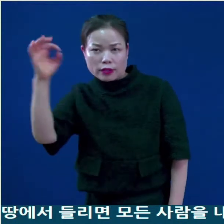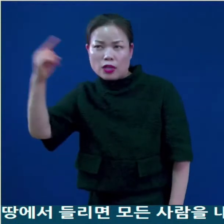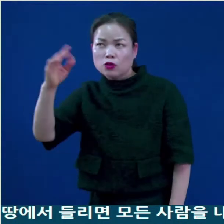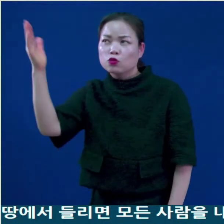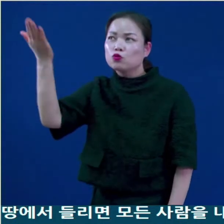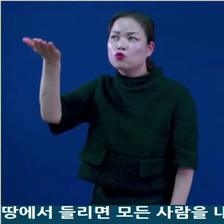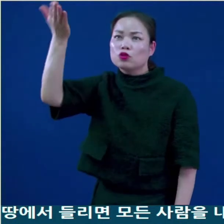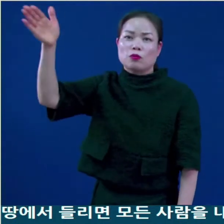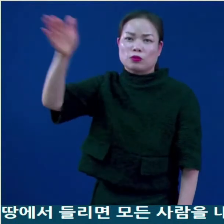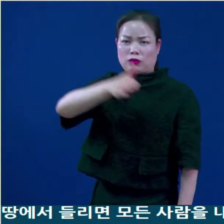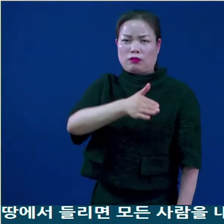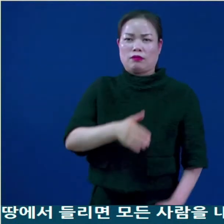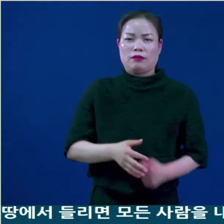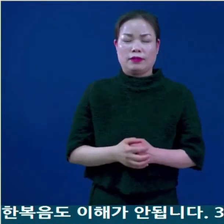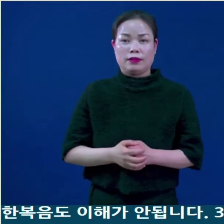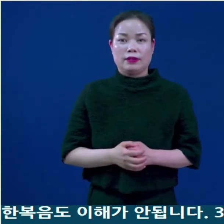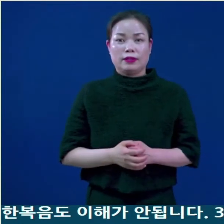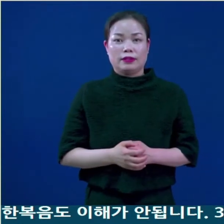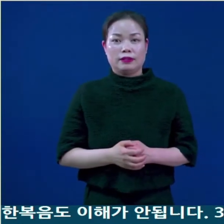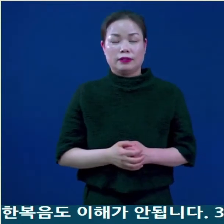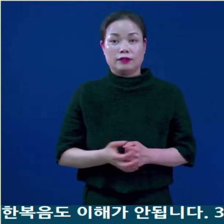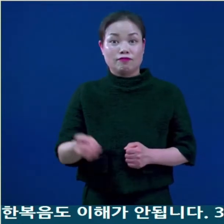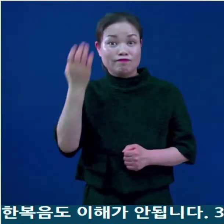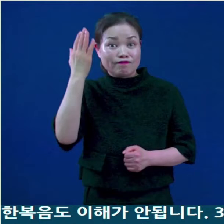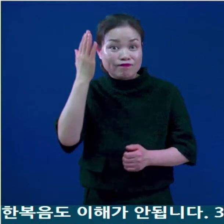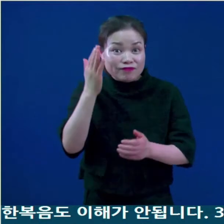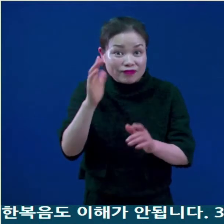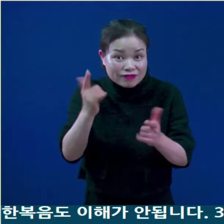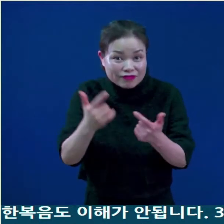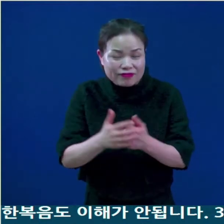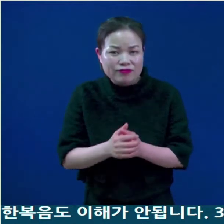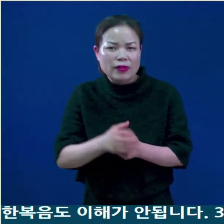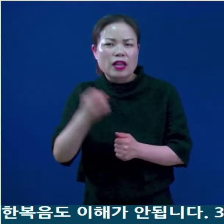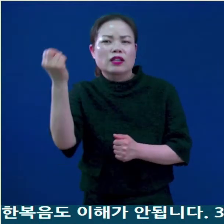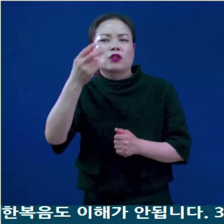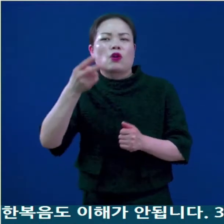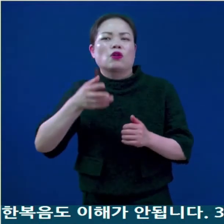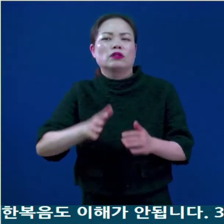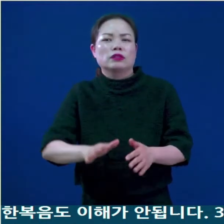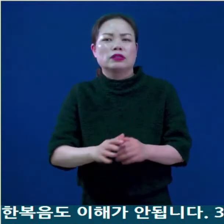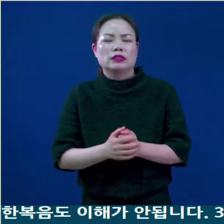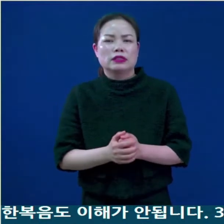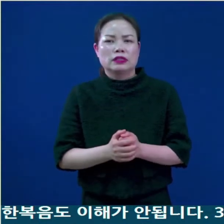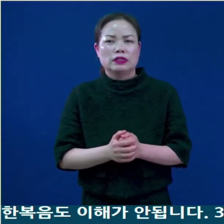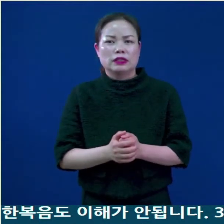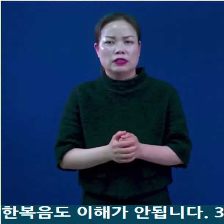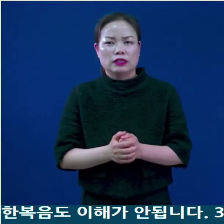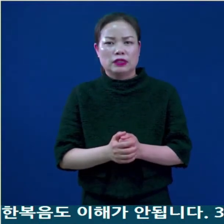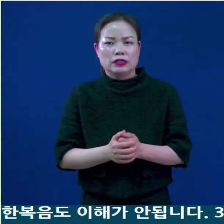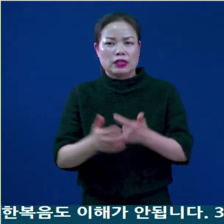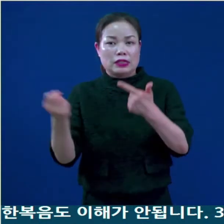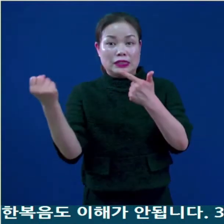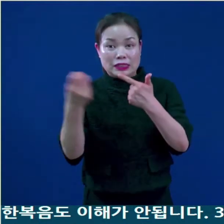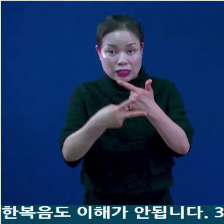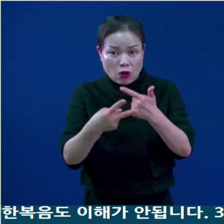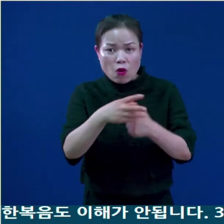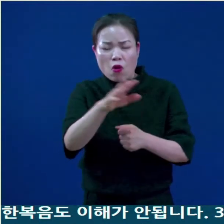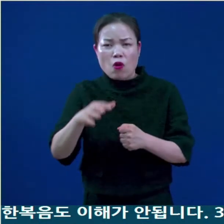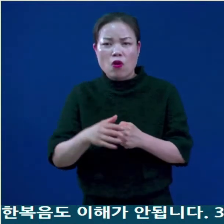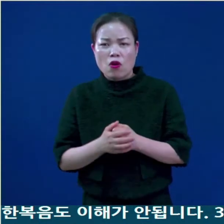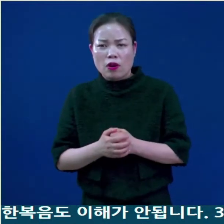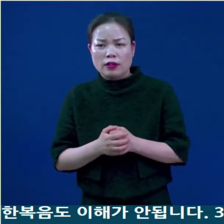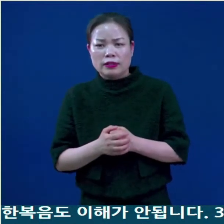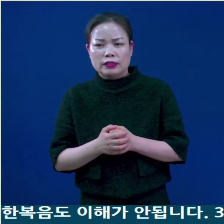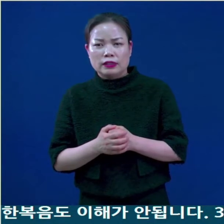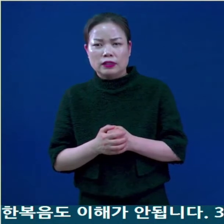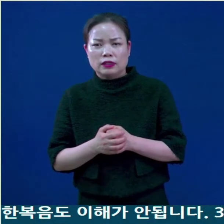위로부터 나다. 안 까먹으셨죠? 거듭나다는 born again이면서